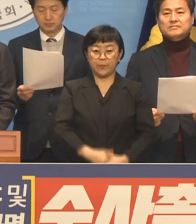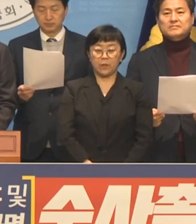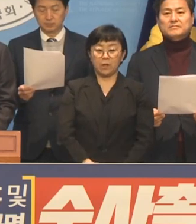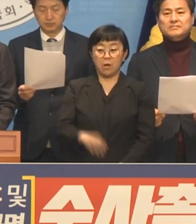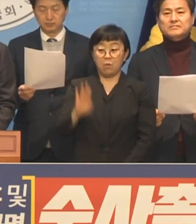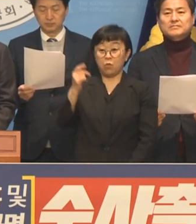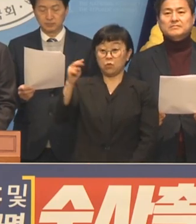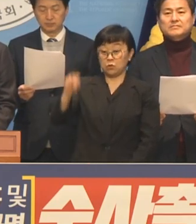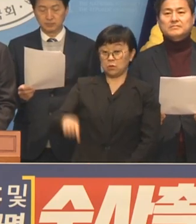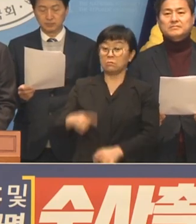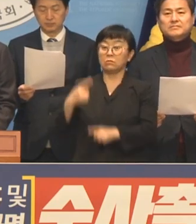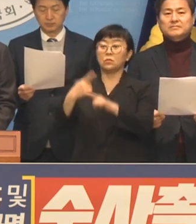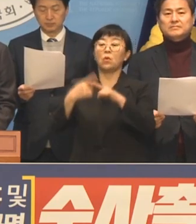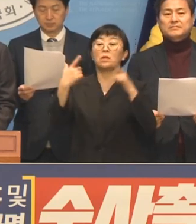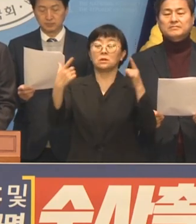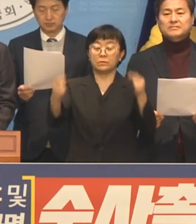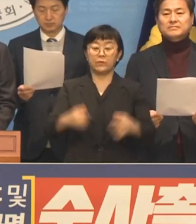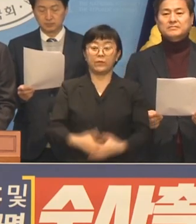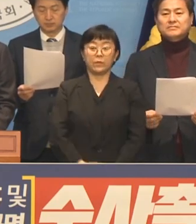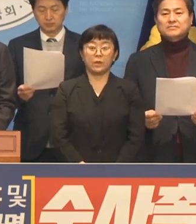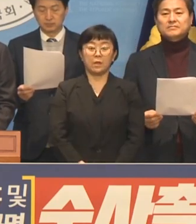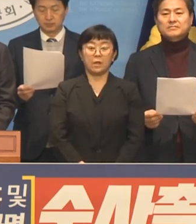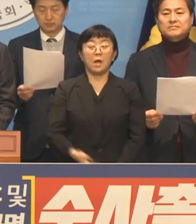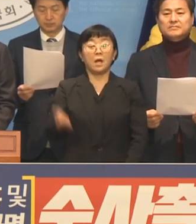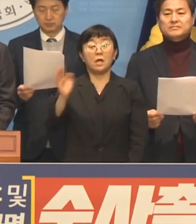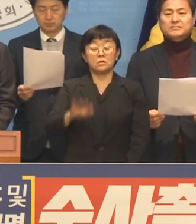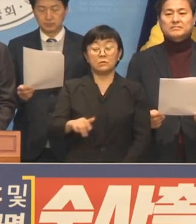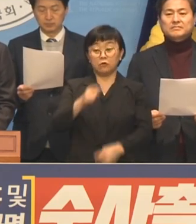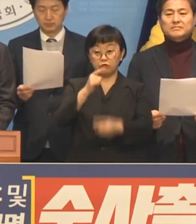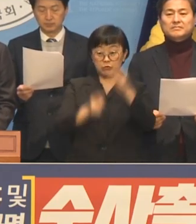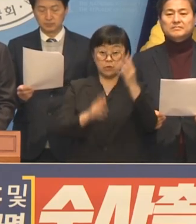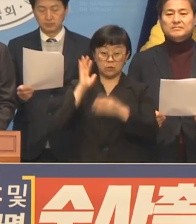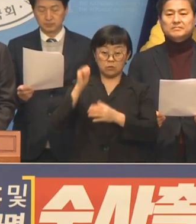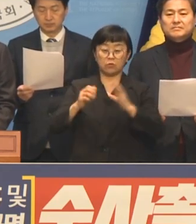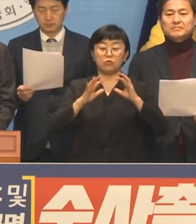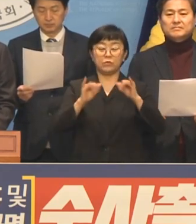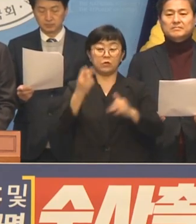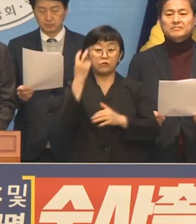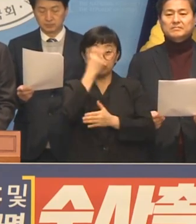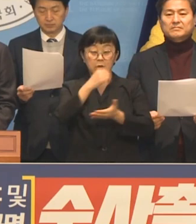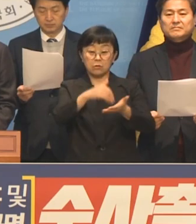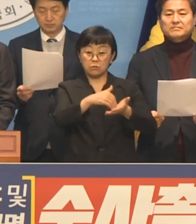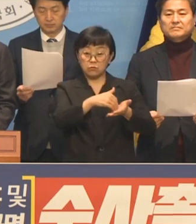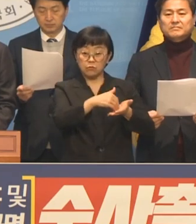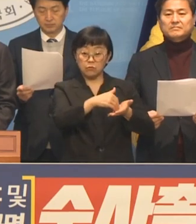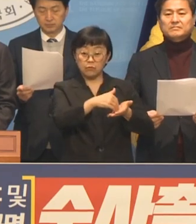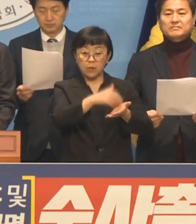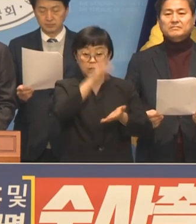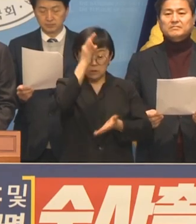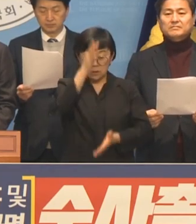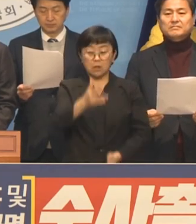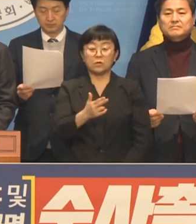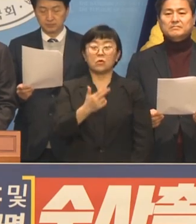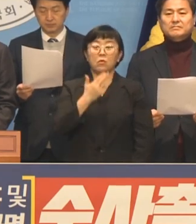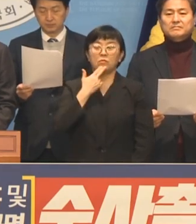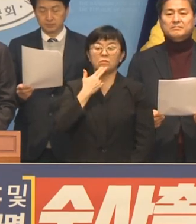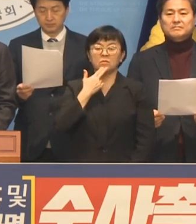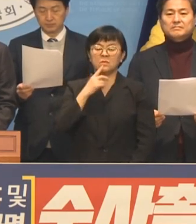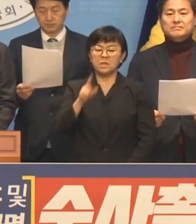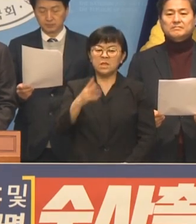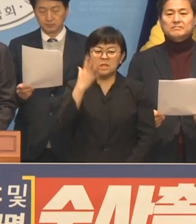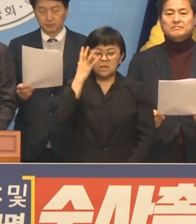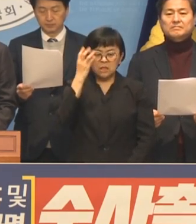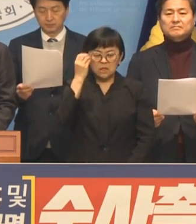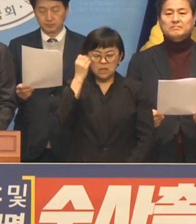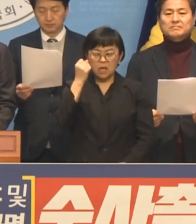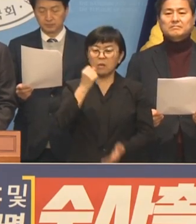보수층도 똑같이 말합니다. 하지만 윤 대통령은 국민의 수사 요구에 사과도 안 되는 구차한